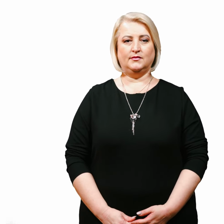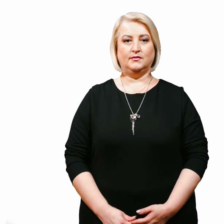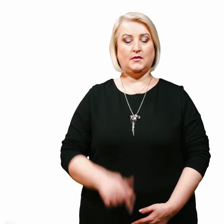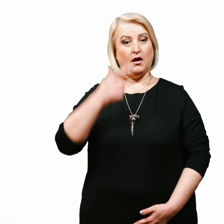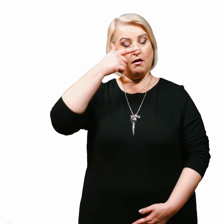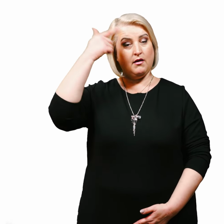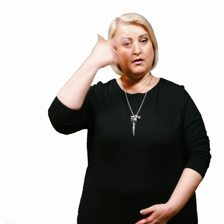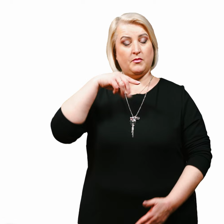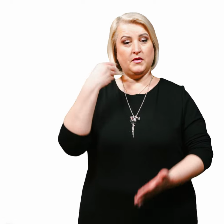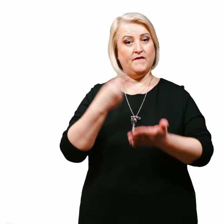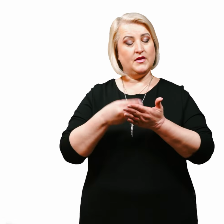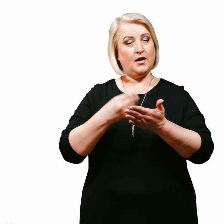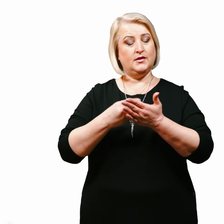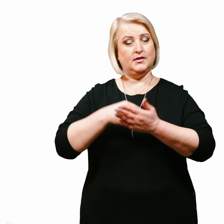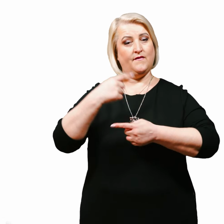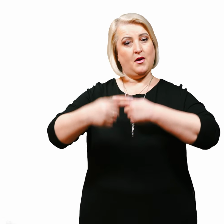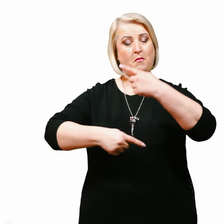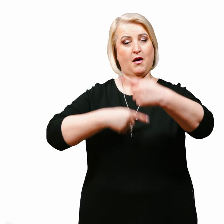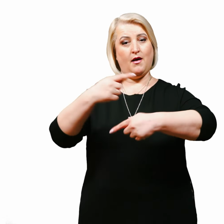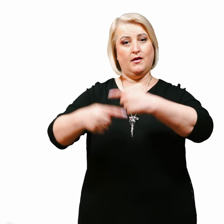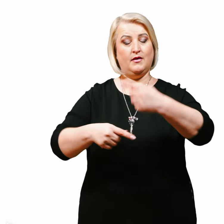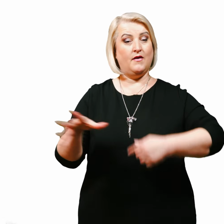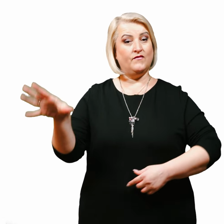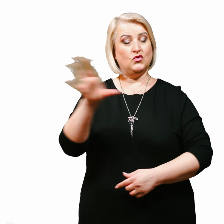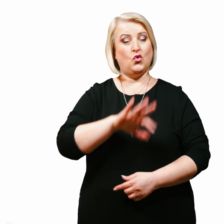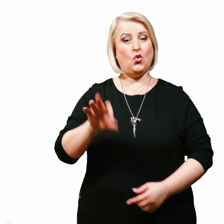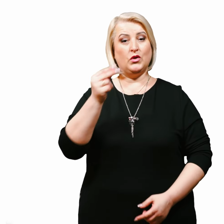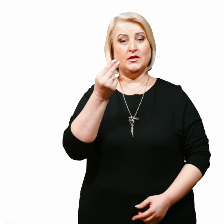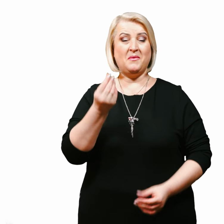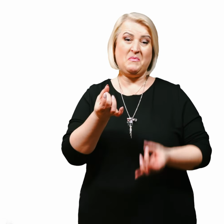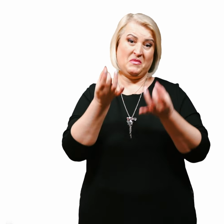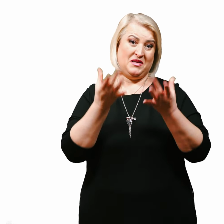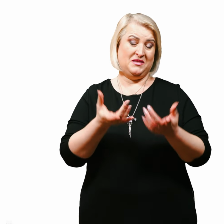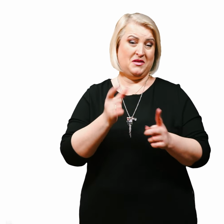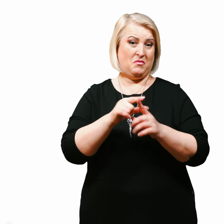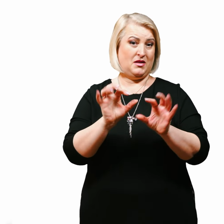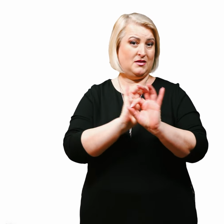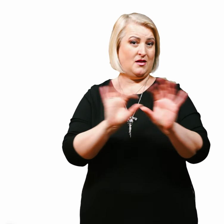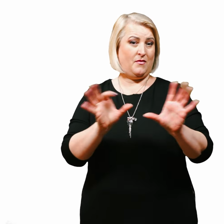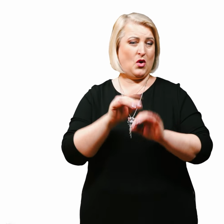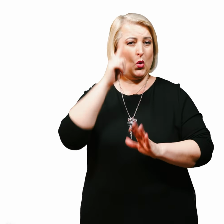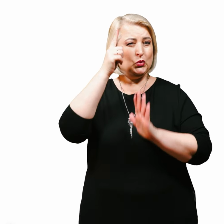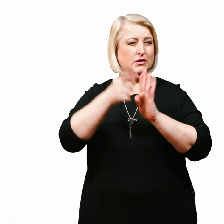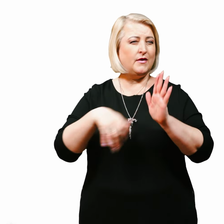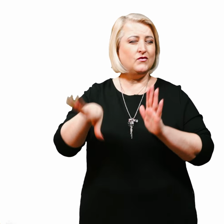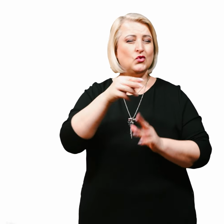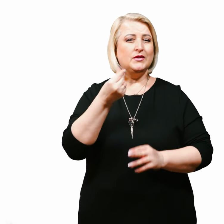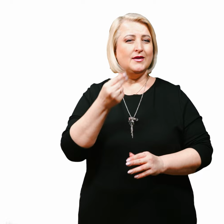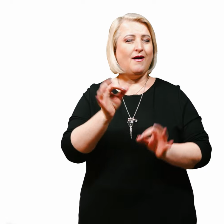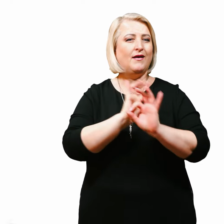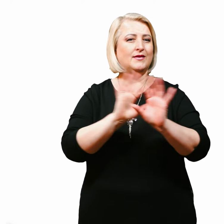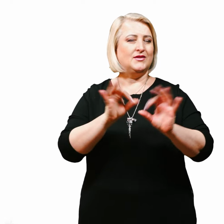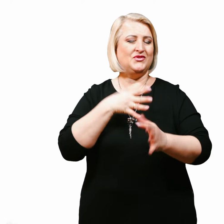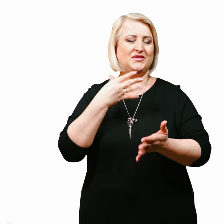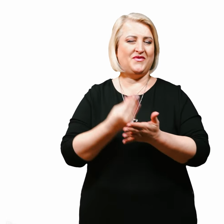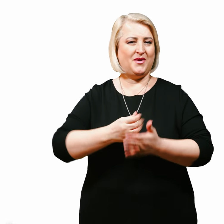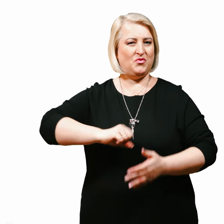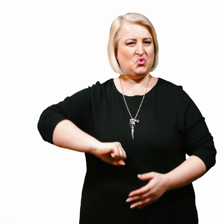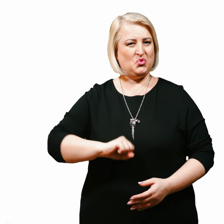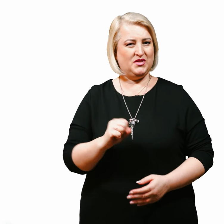Грамотное финансовое поколение. Все о деньгах простыми словами. Узнай все о деньгах и расскажи об этом своим